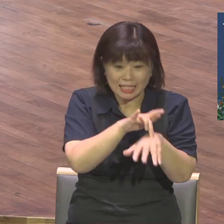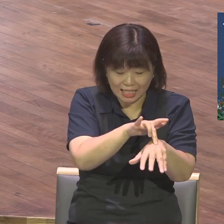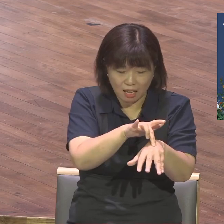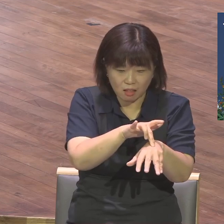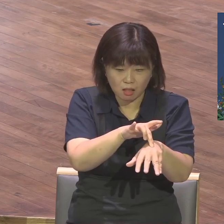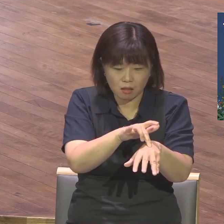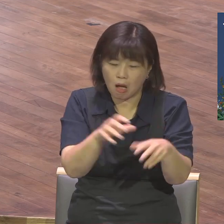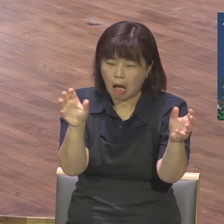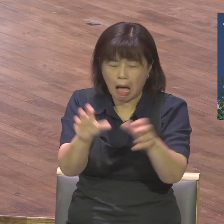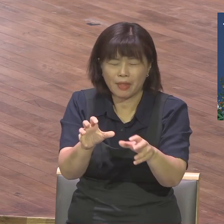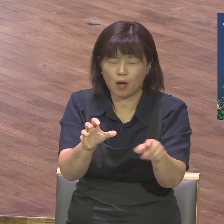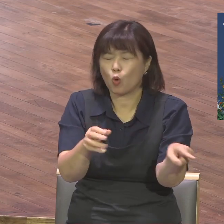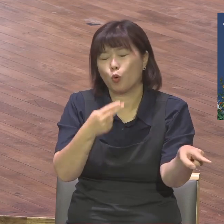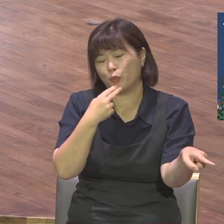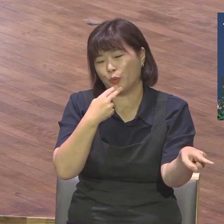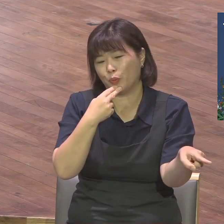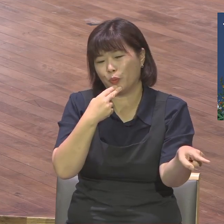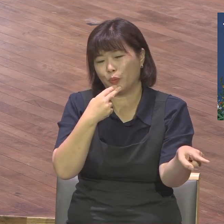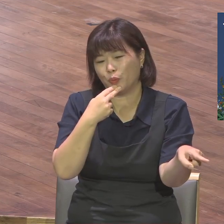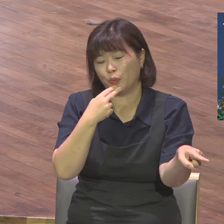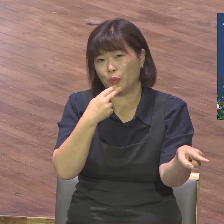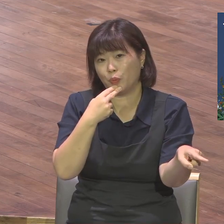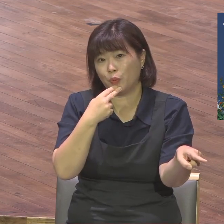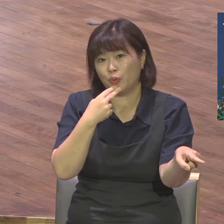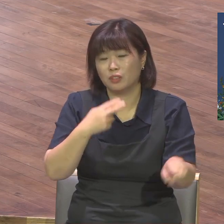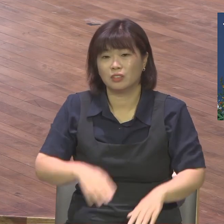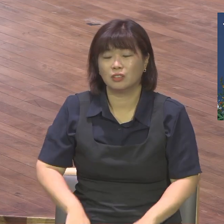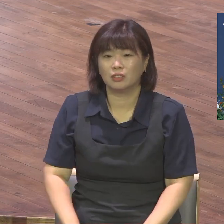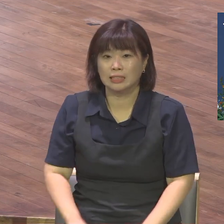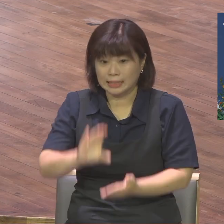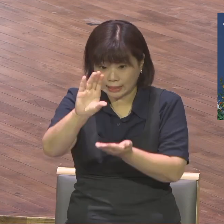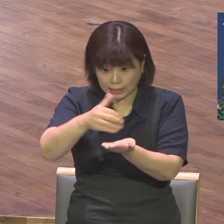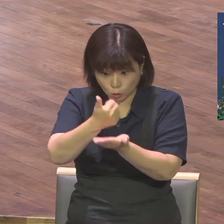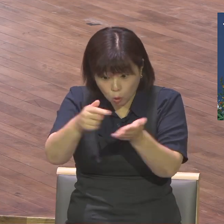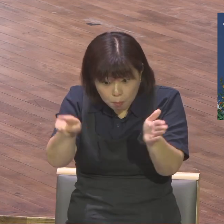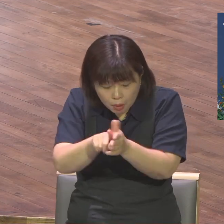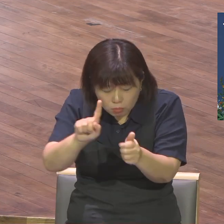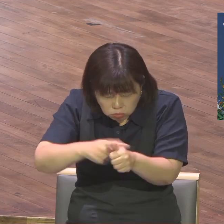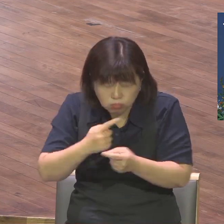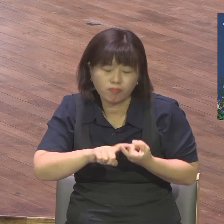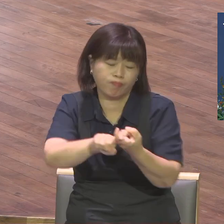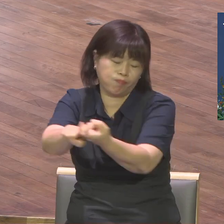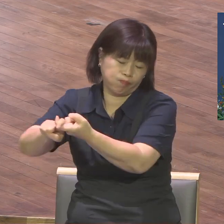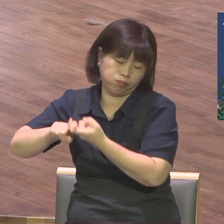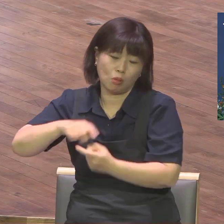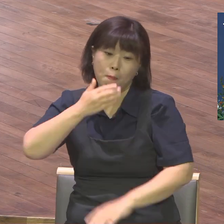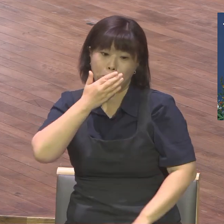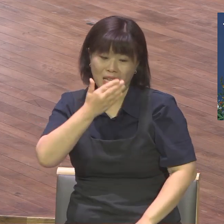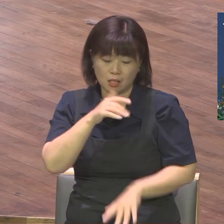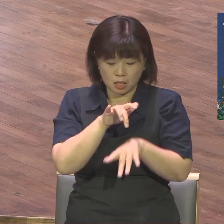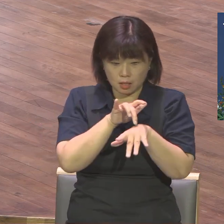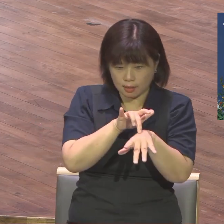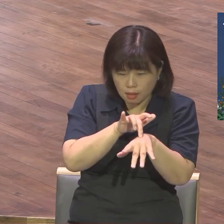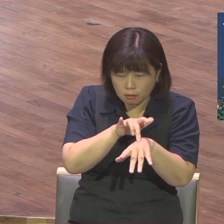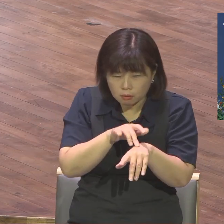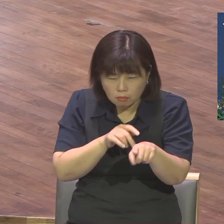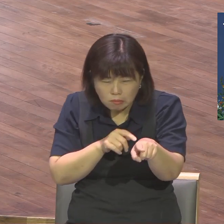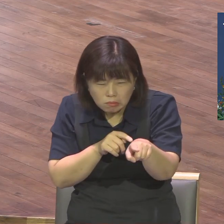되게 만들어 자꾸 갈라놓습니다. 이렇게 찢어놓는다니까요. 사단 이 부분 저 부분 이 방법 저